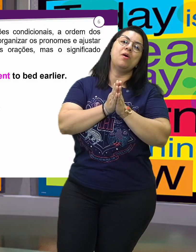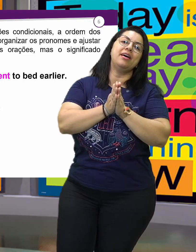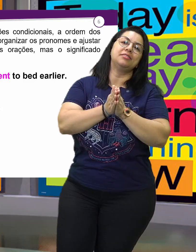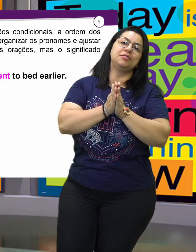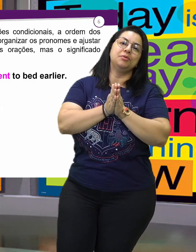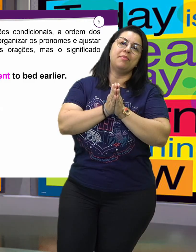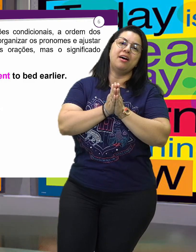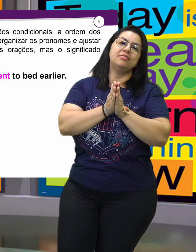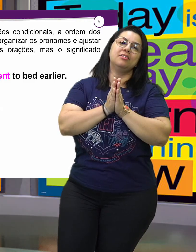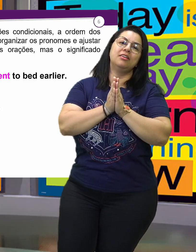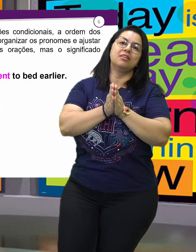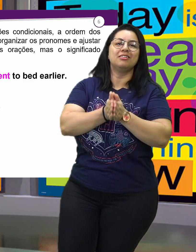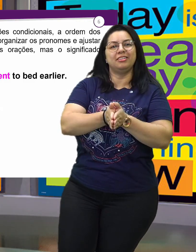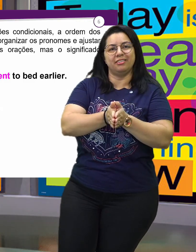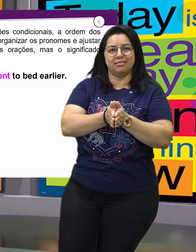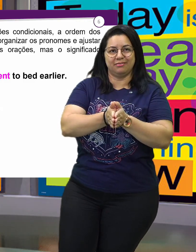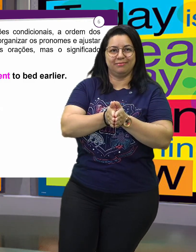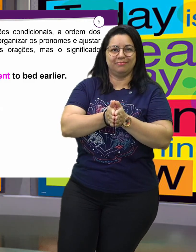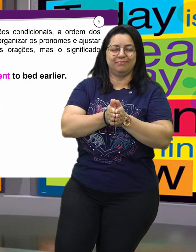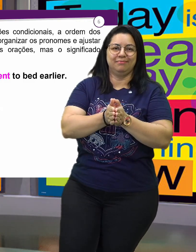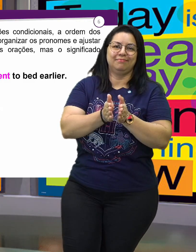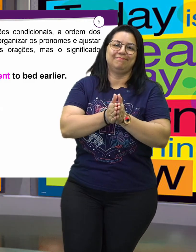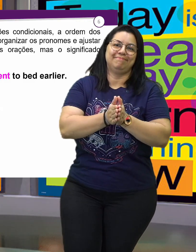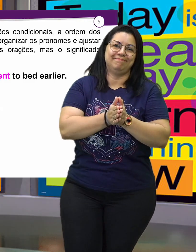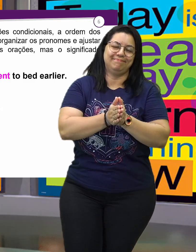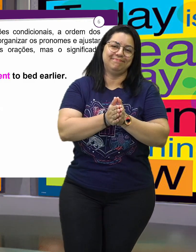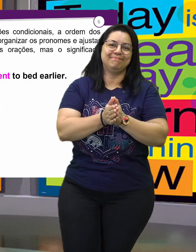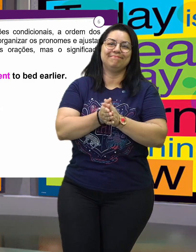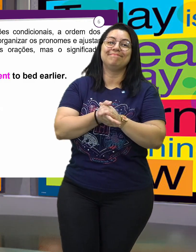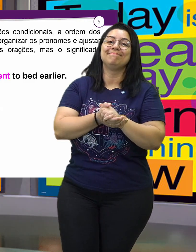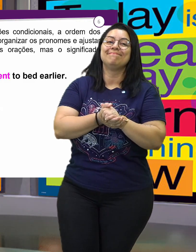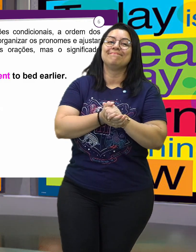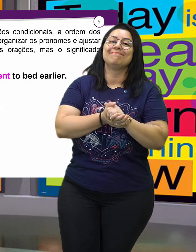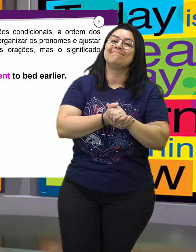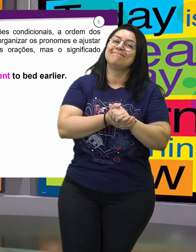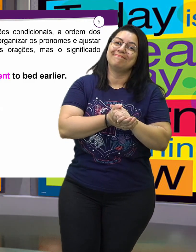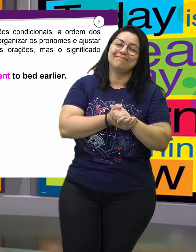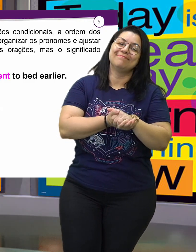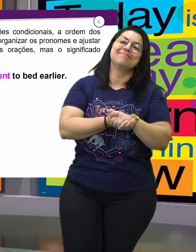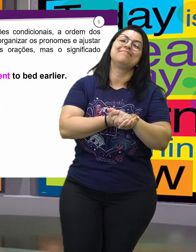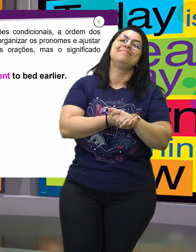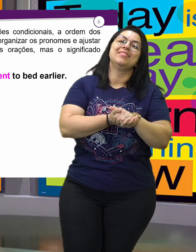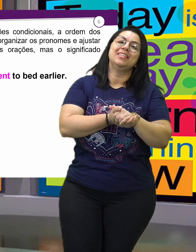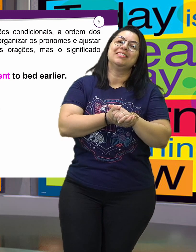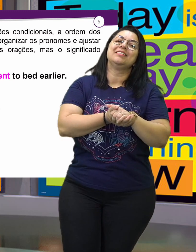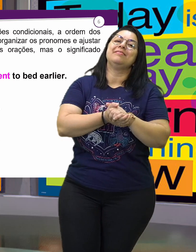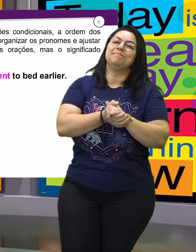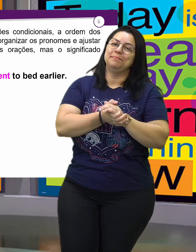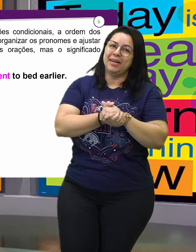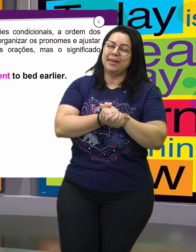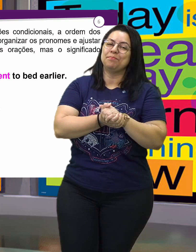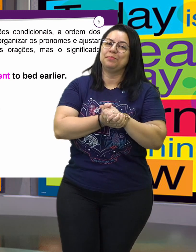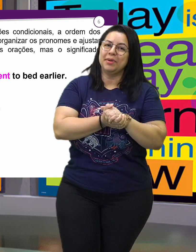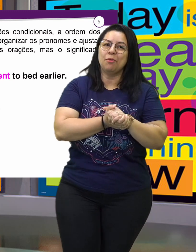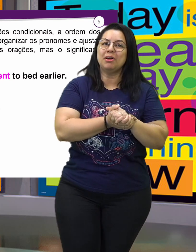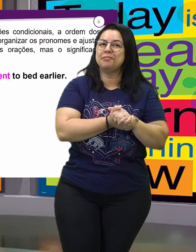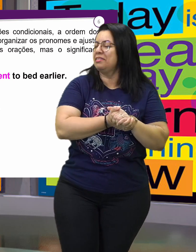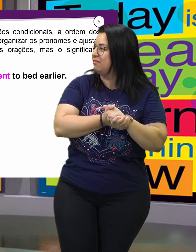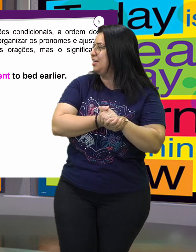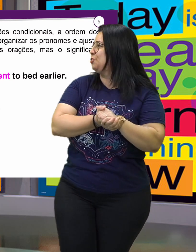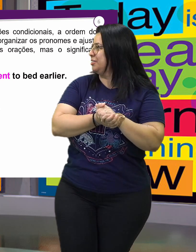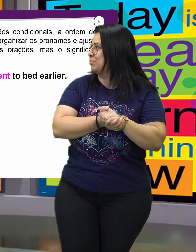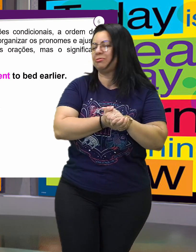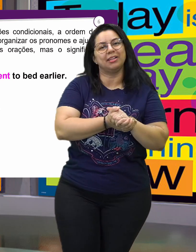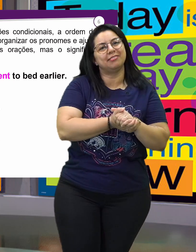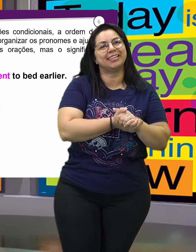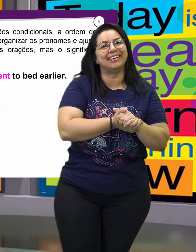if you went to bed earlier. Muito bem, você não ficaria tão cansado, não estaria tão cansado se você fosse pra cama mais cedo, né? Olha aí. Eu prefiro